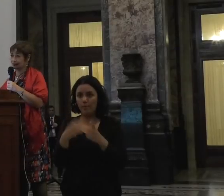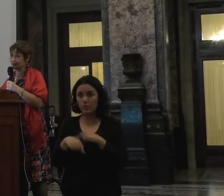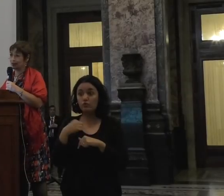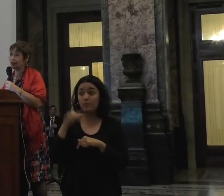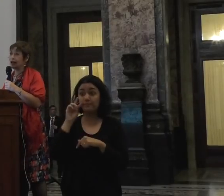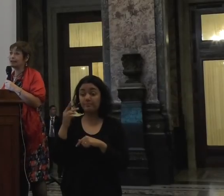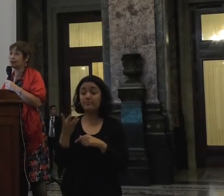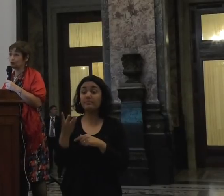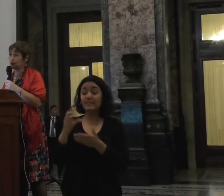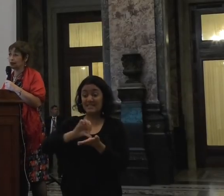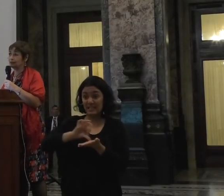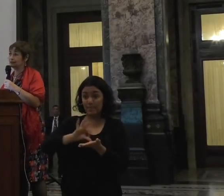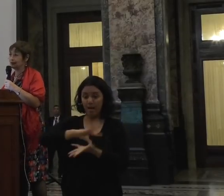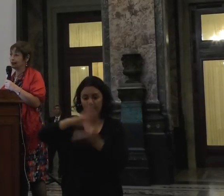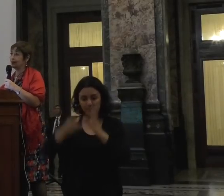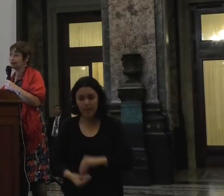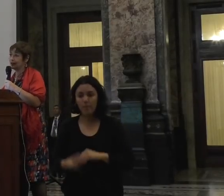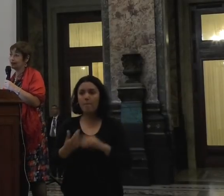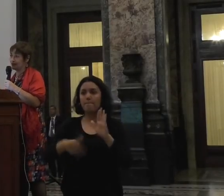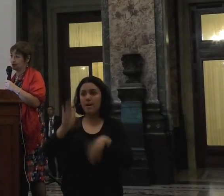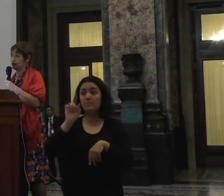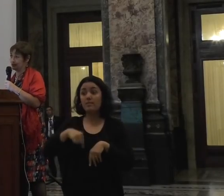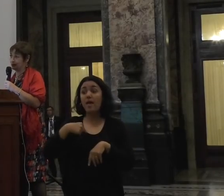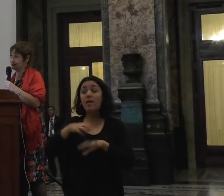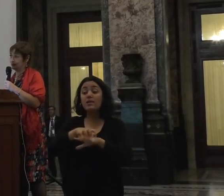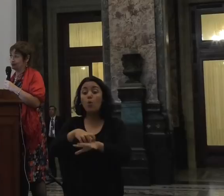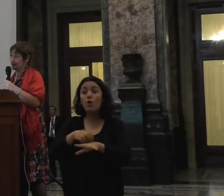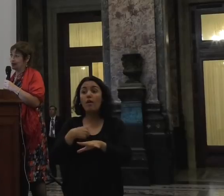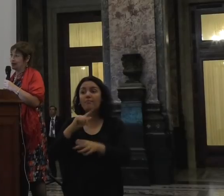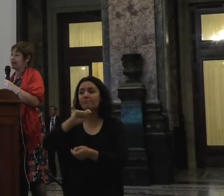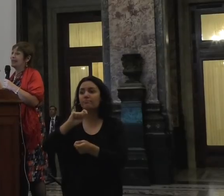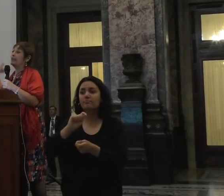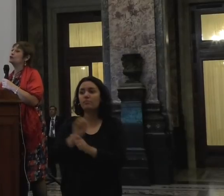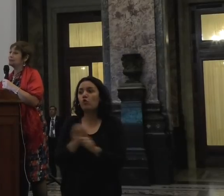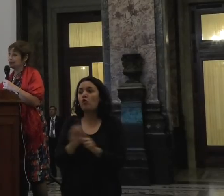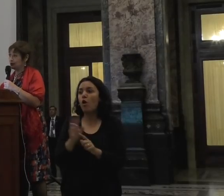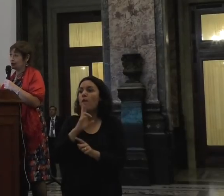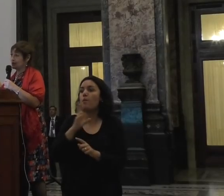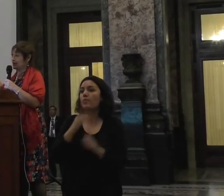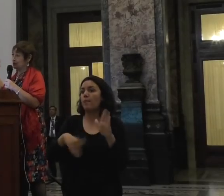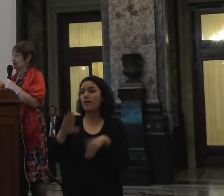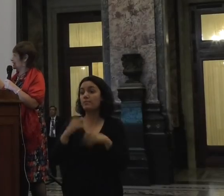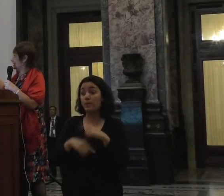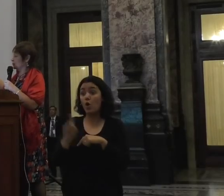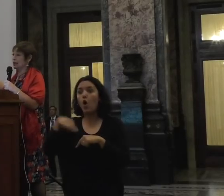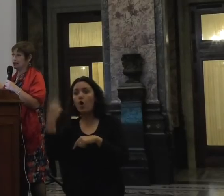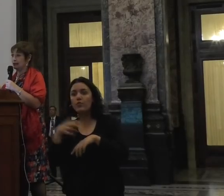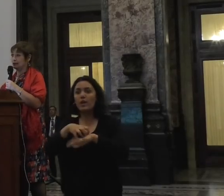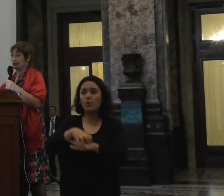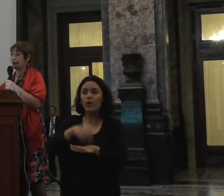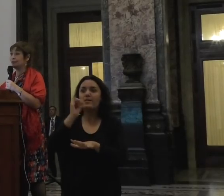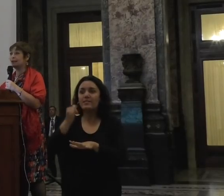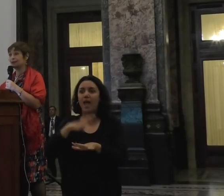al sistema, hay neuronas que van a dejar de responder. Y otras neuronas van a tomar ese